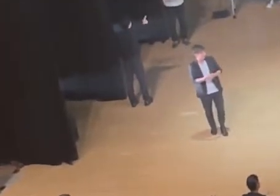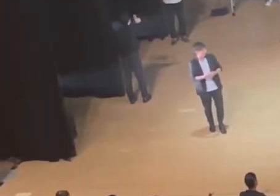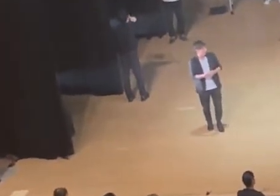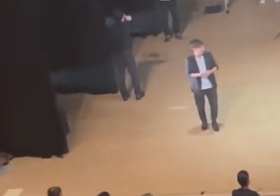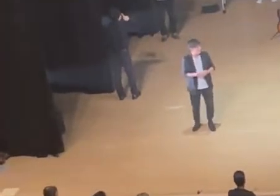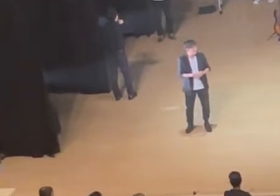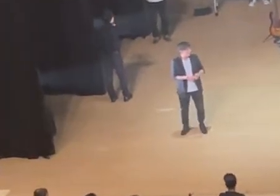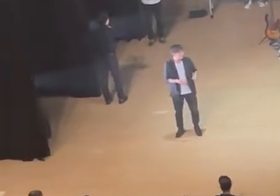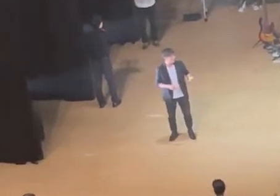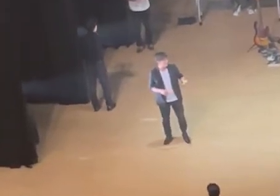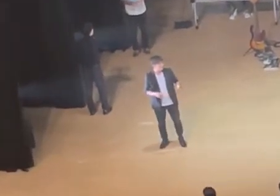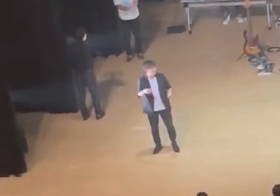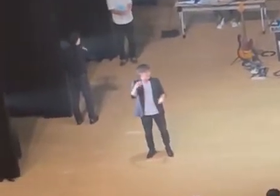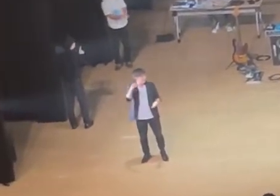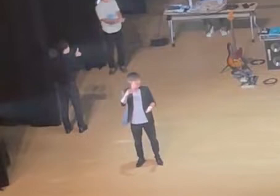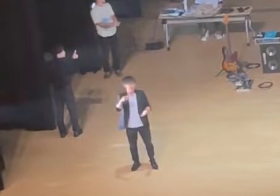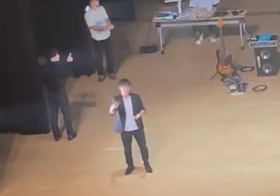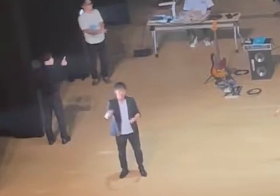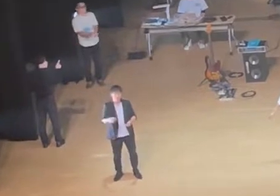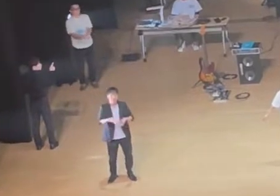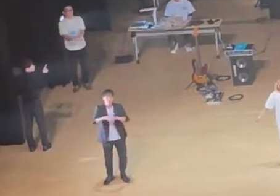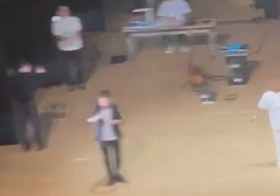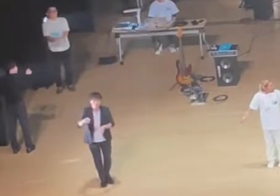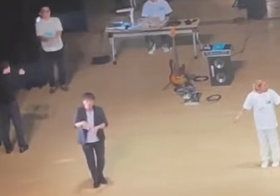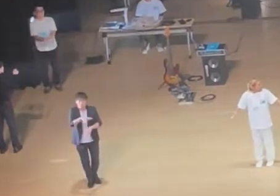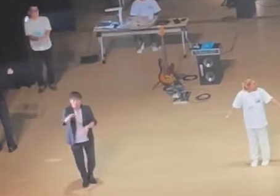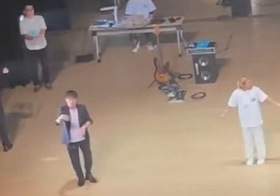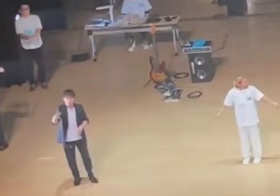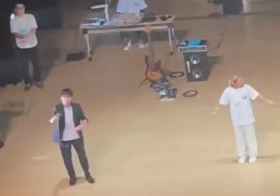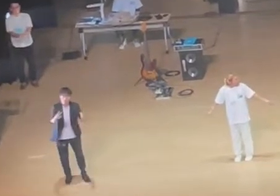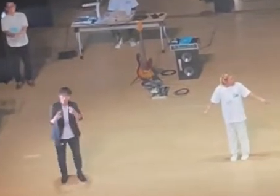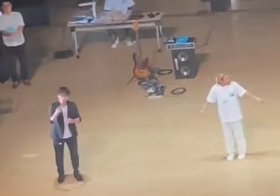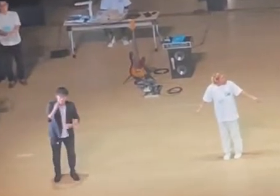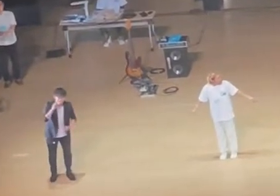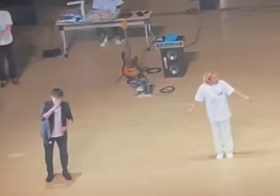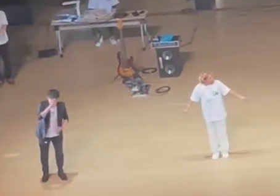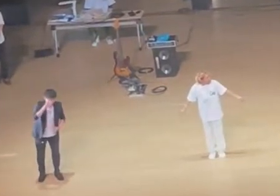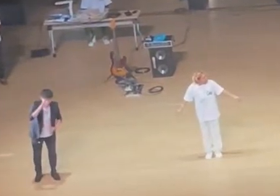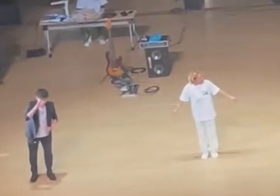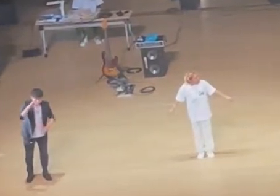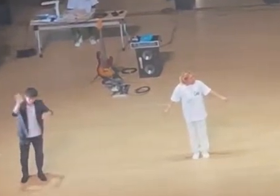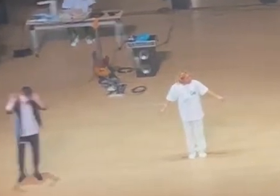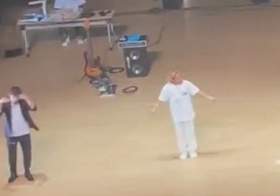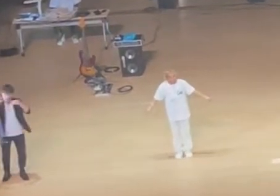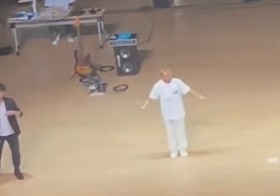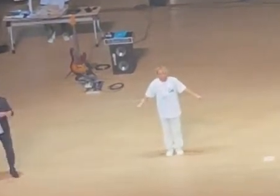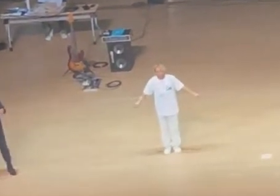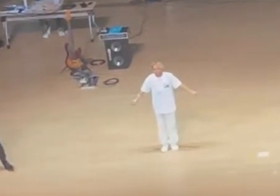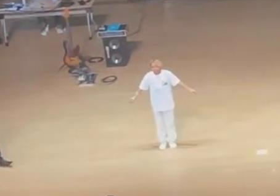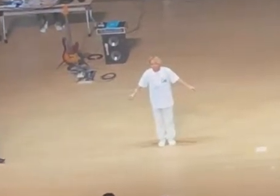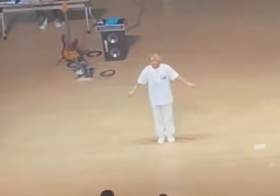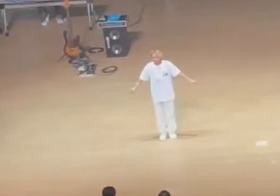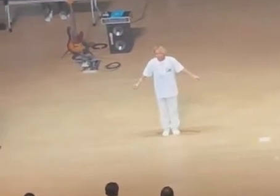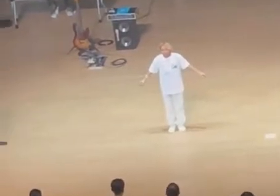感じで最後まで見てみよう。真似しても OK です。はい、